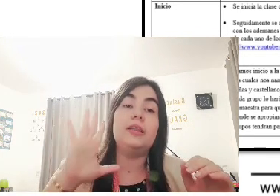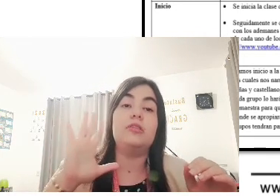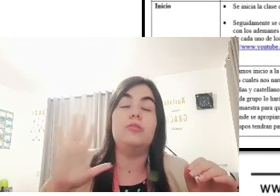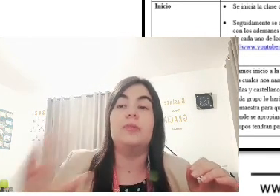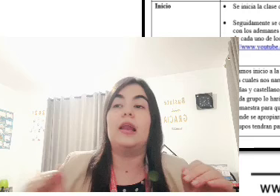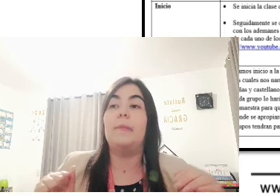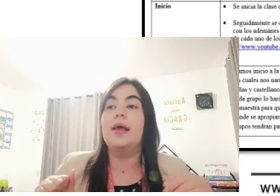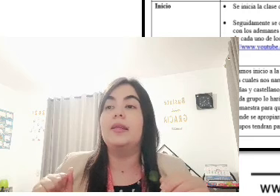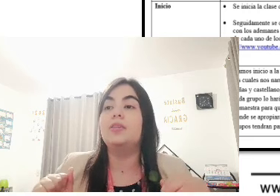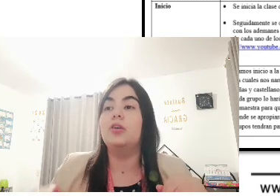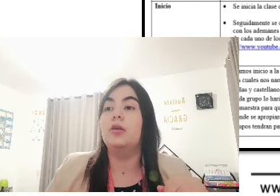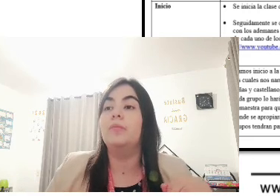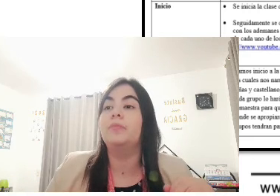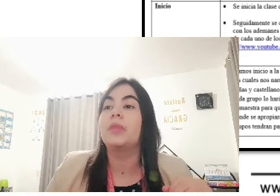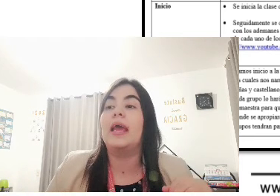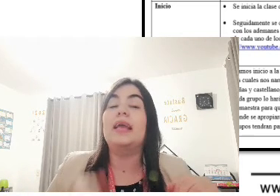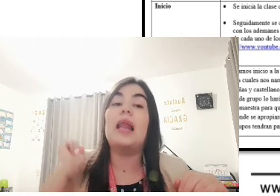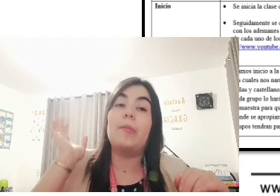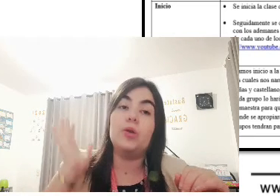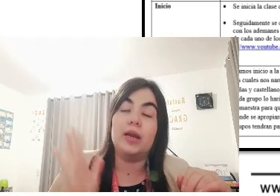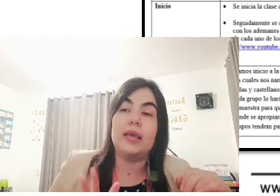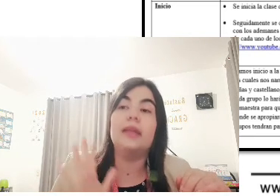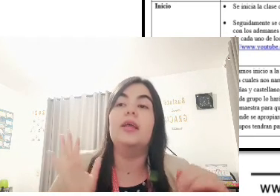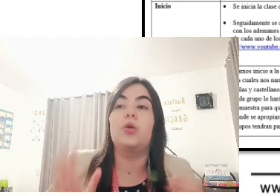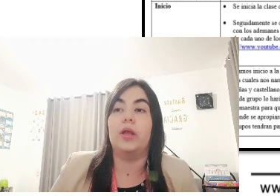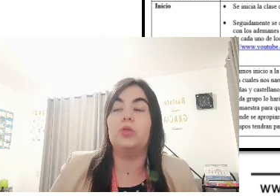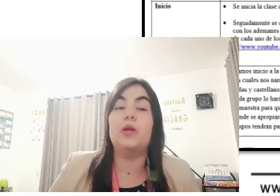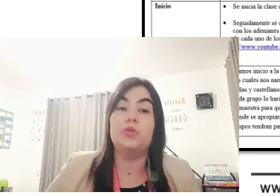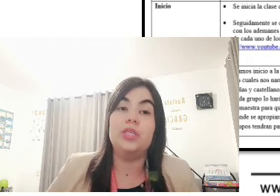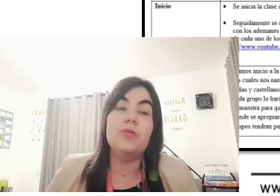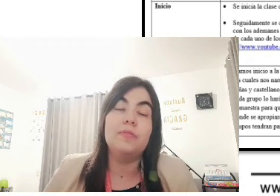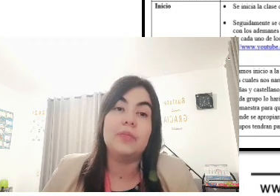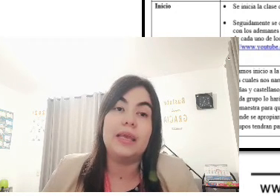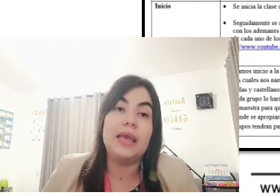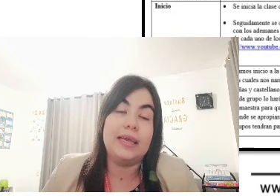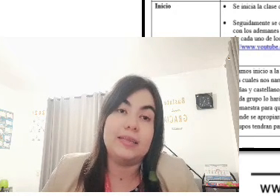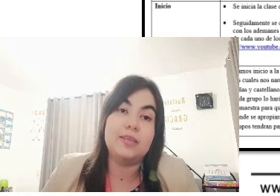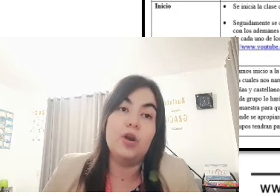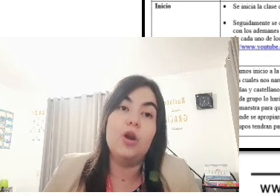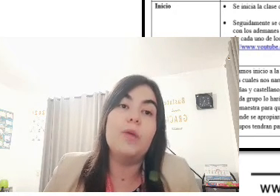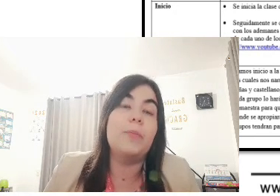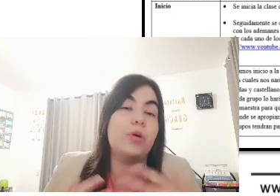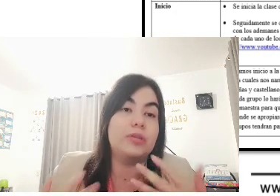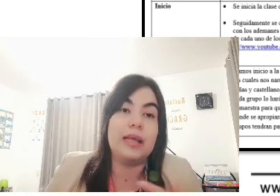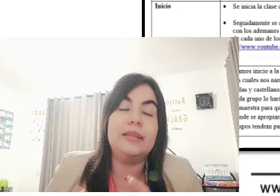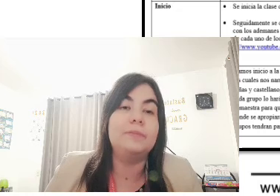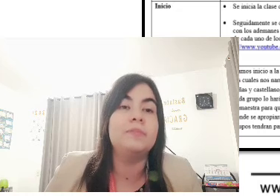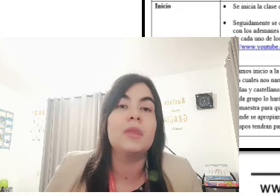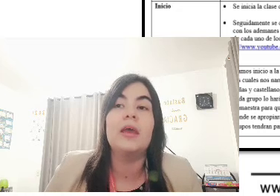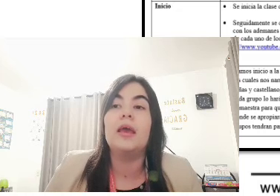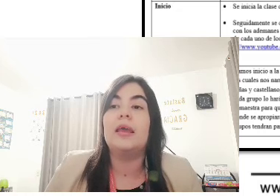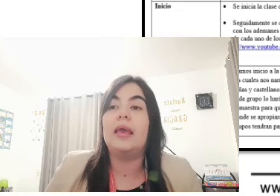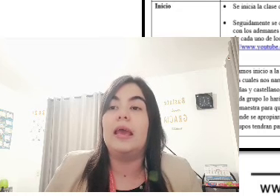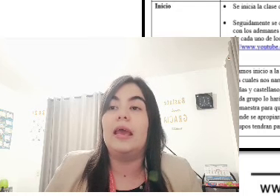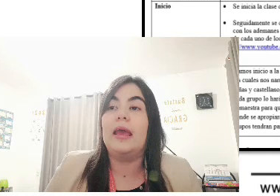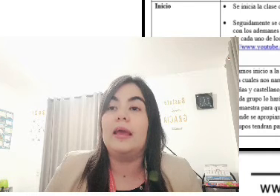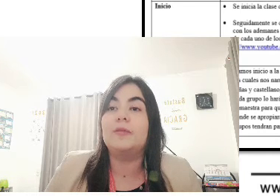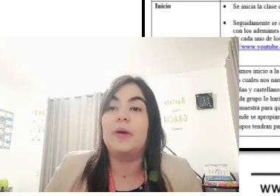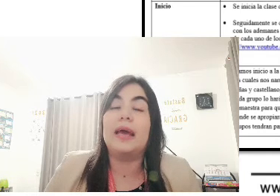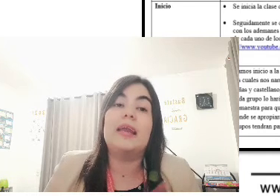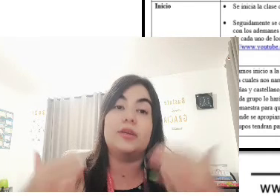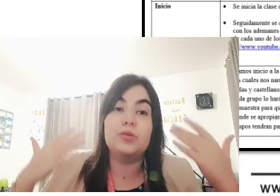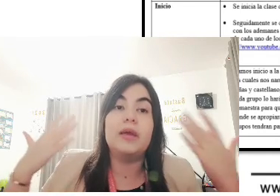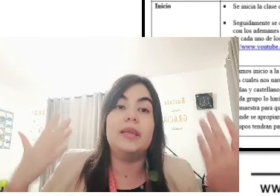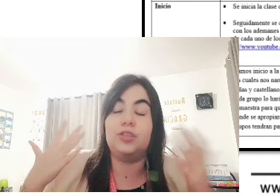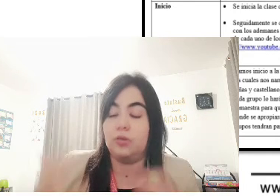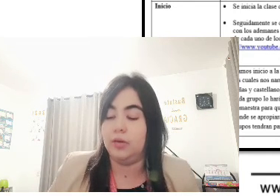como quinto en la planeación es la manualidad del cuento alusivo, que es lo importante, que es